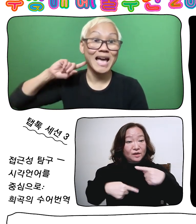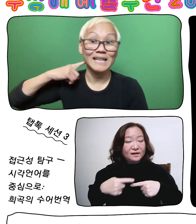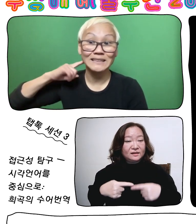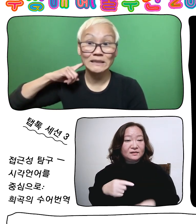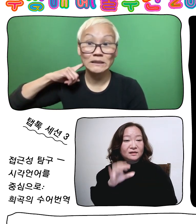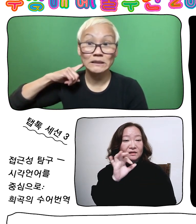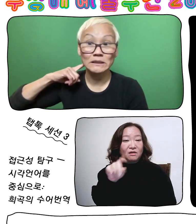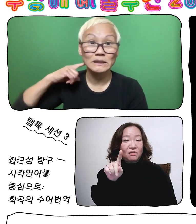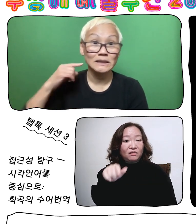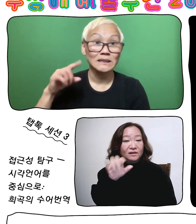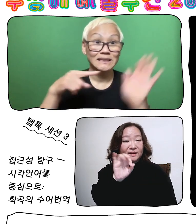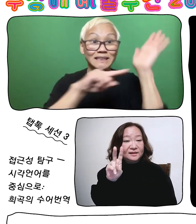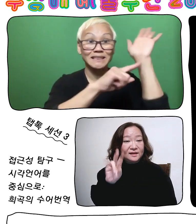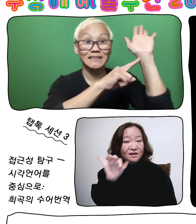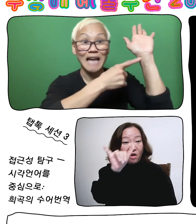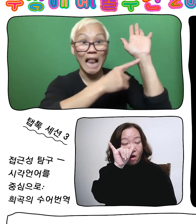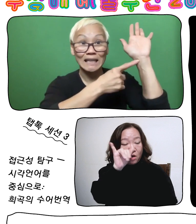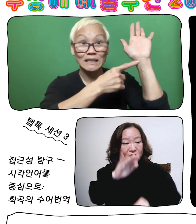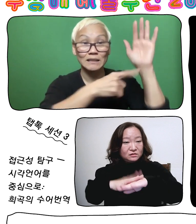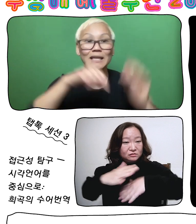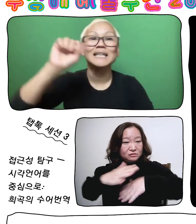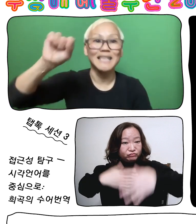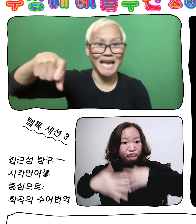ASL에도 억양이 있을까요?